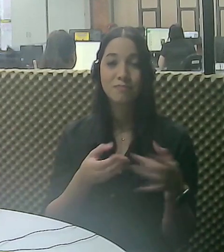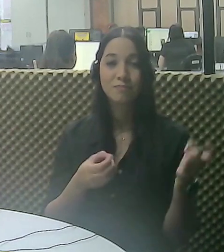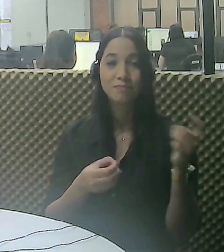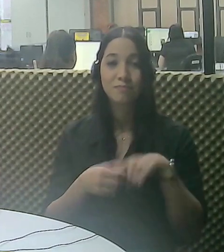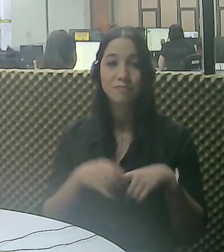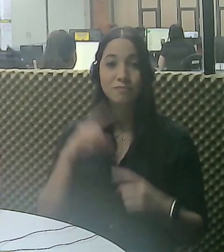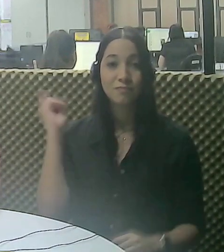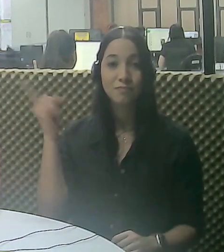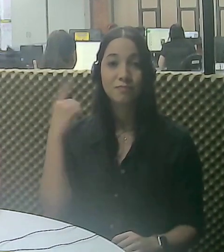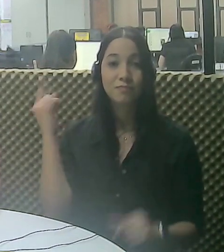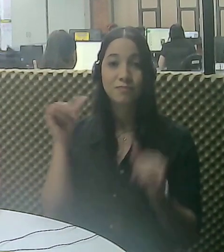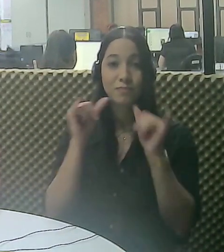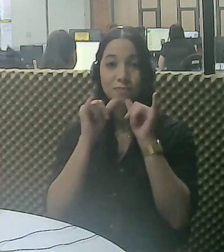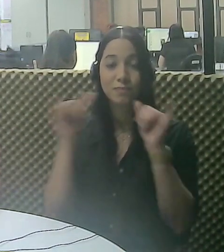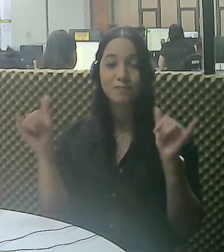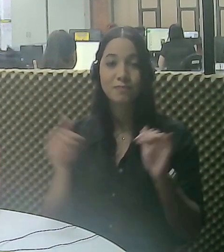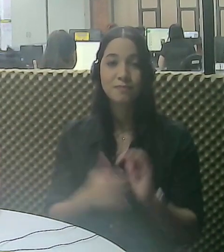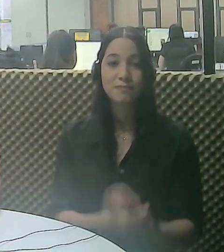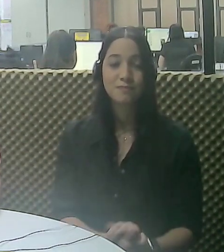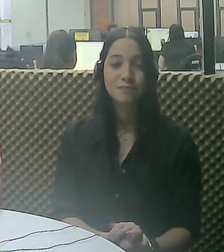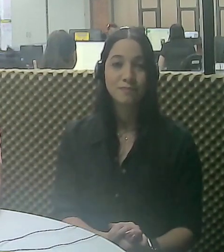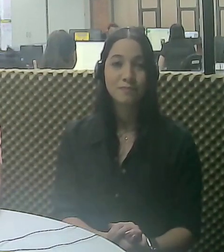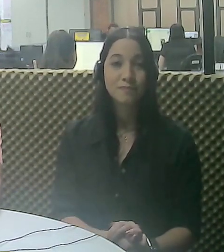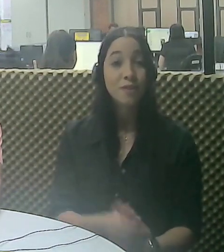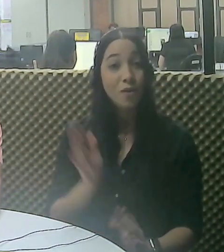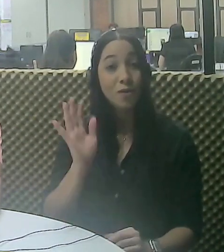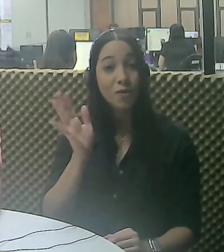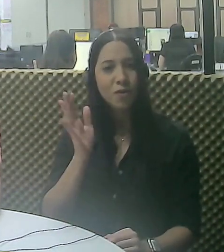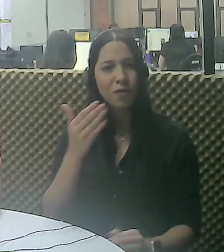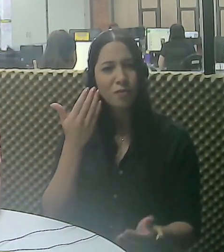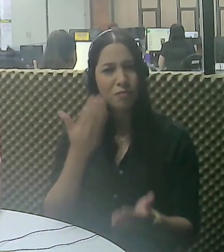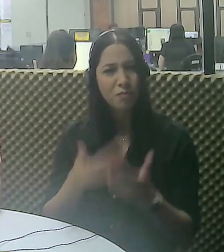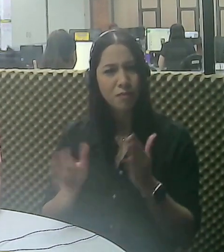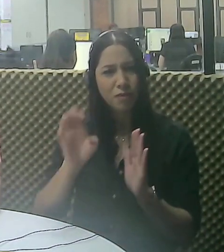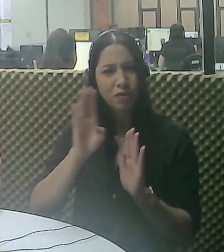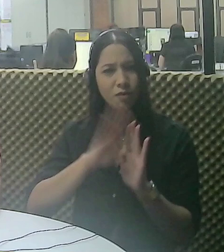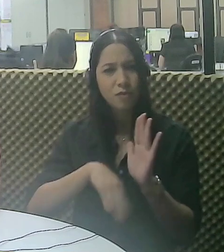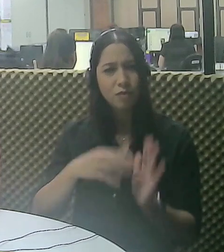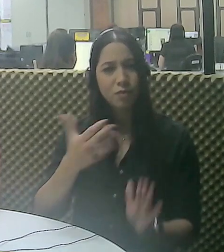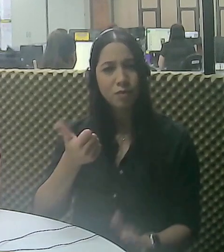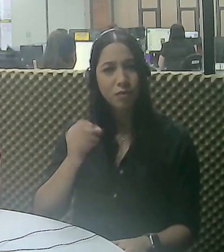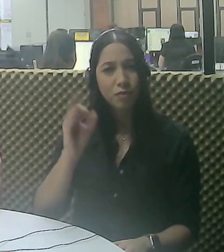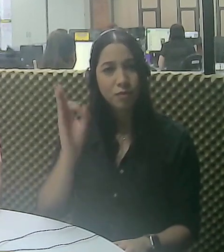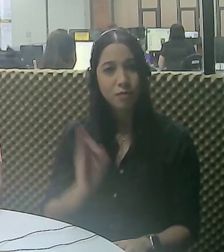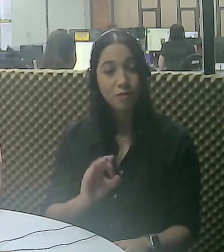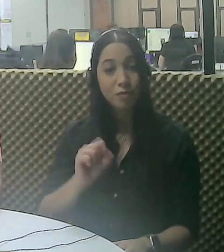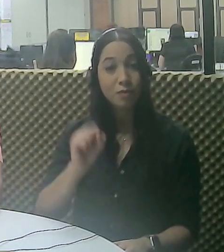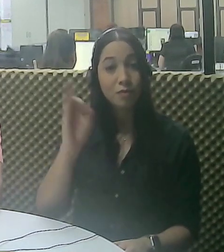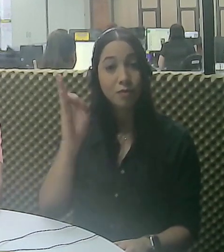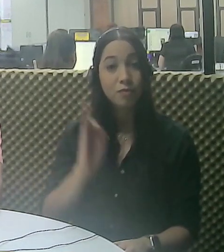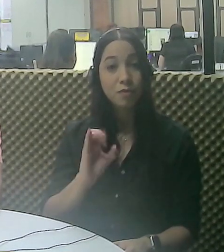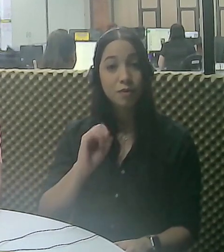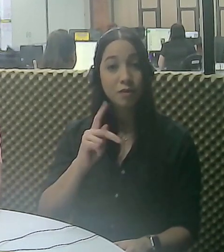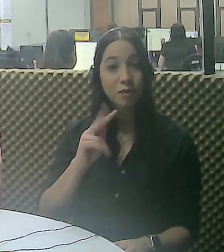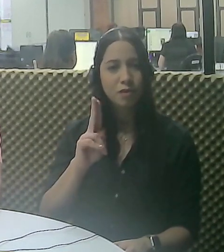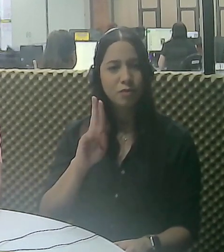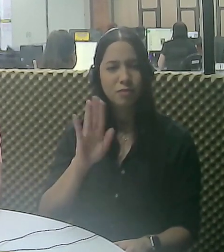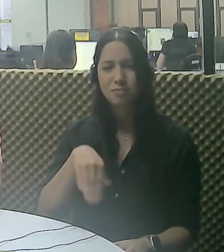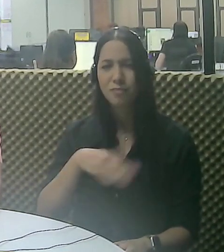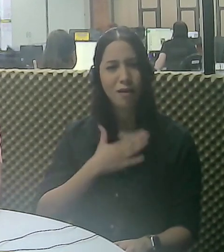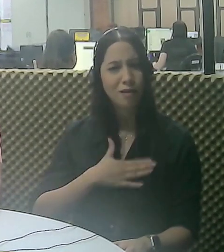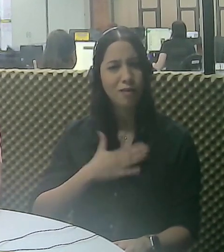já voltamos com o Giro de Notícias. Ei, perdeu os descontos de 10% e 8% do IPTU?